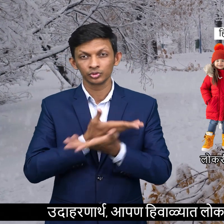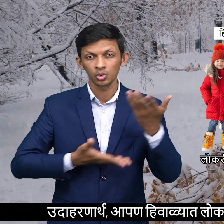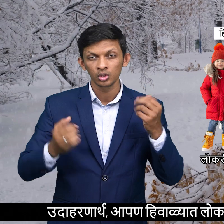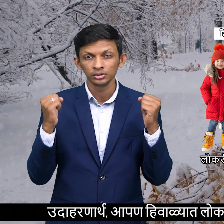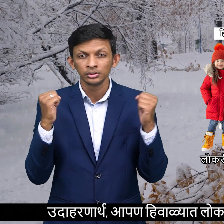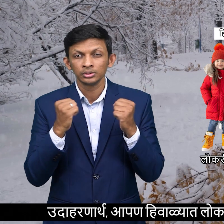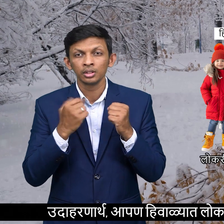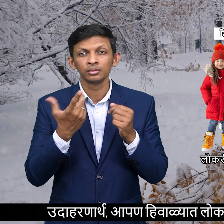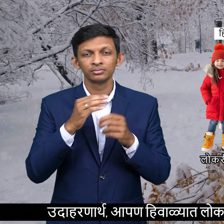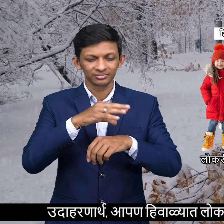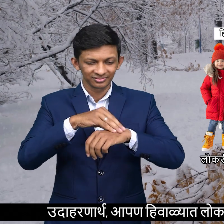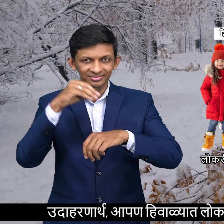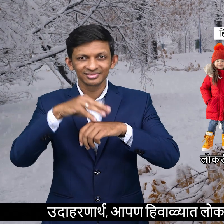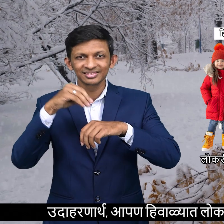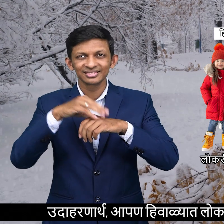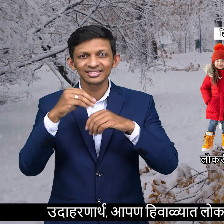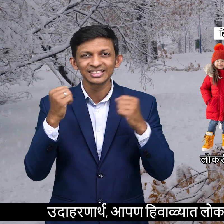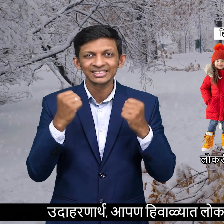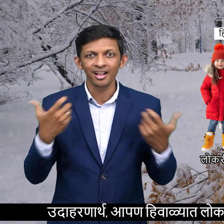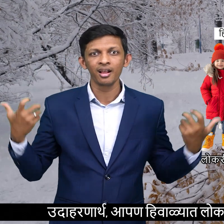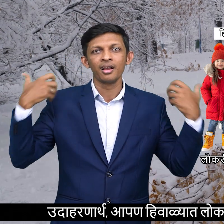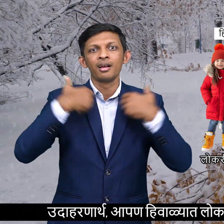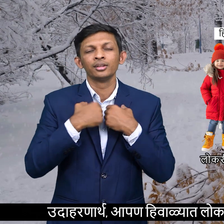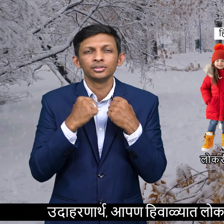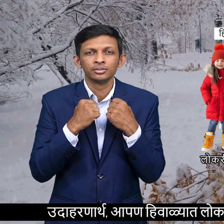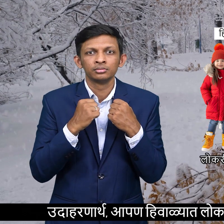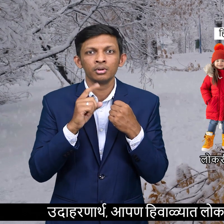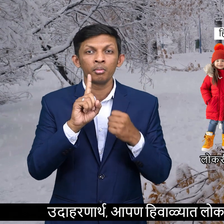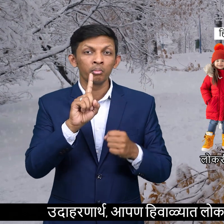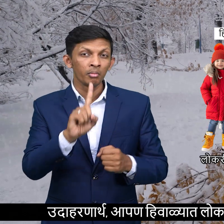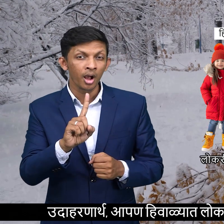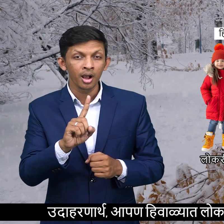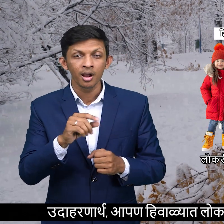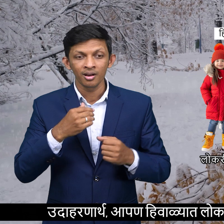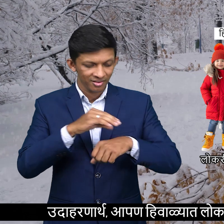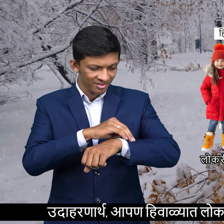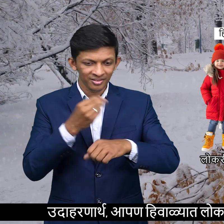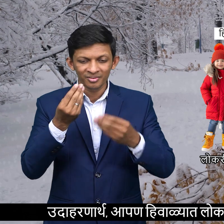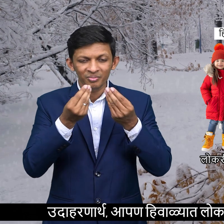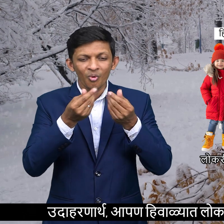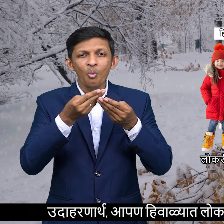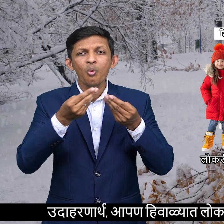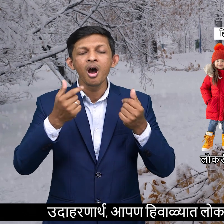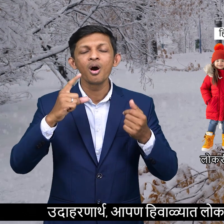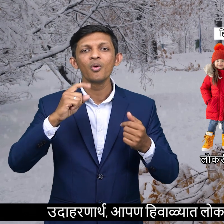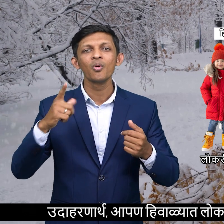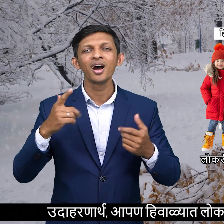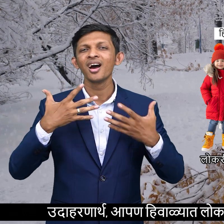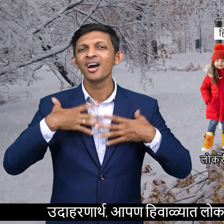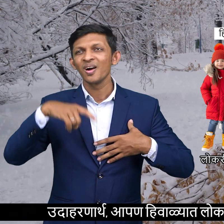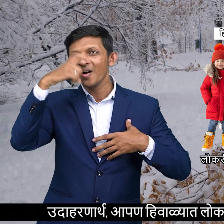उदाहरणार्थ, आपण हिवाळ्यात लोकरीचे कपडे घालतो, परंतु उन्हाळ्यात सुती कपडे